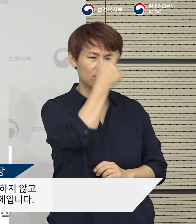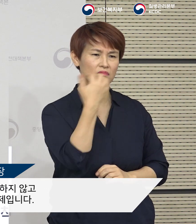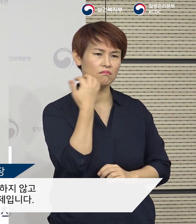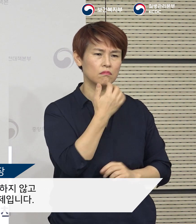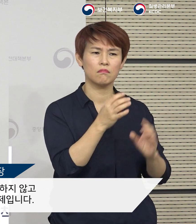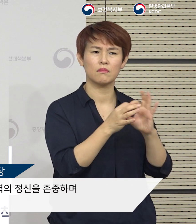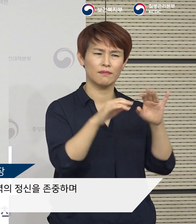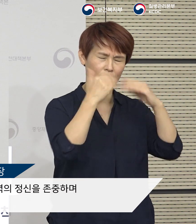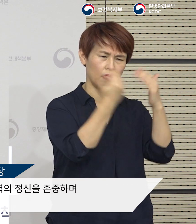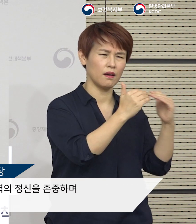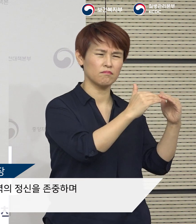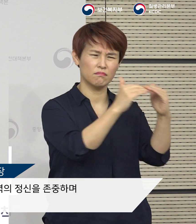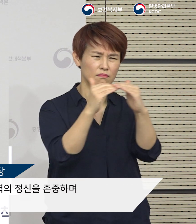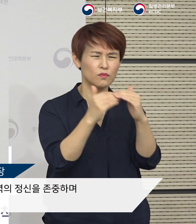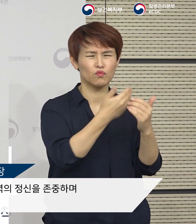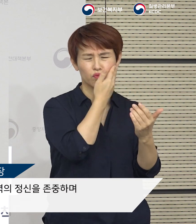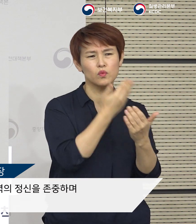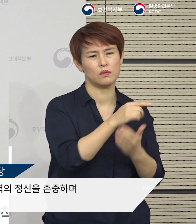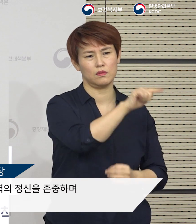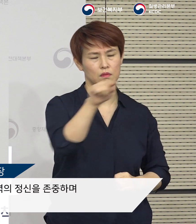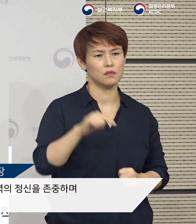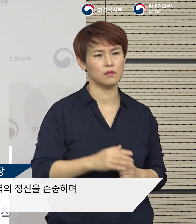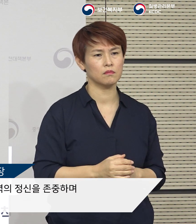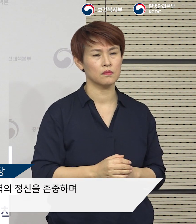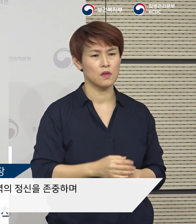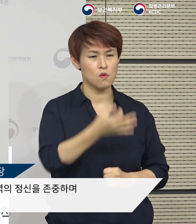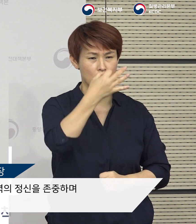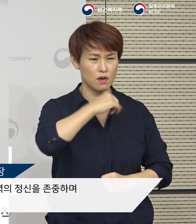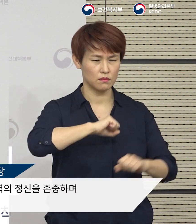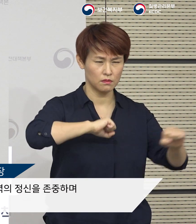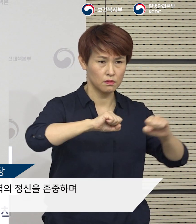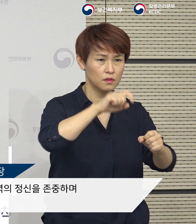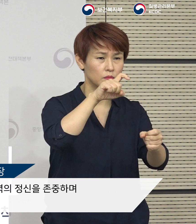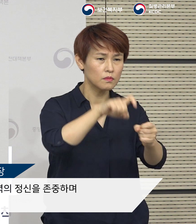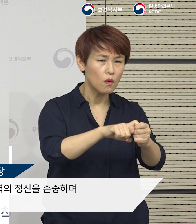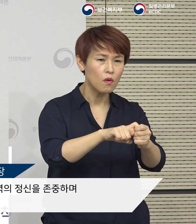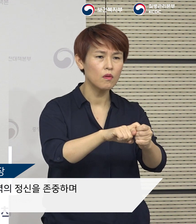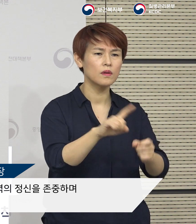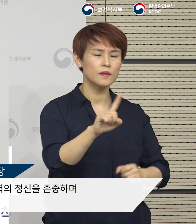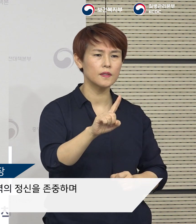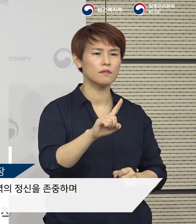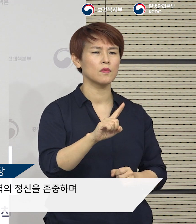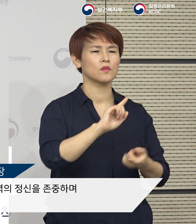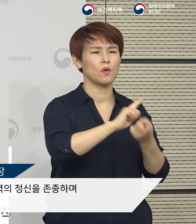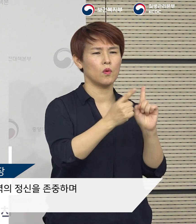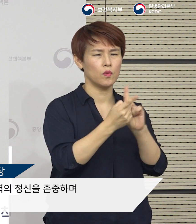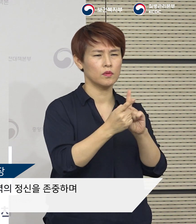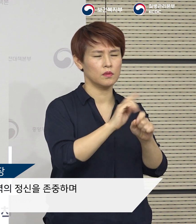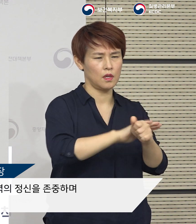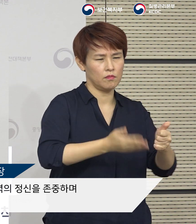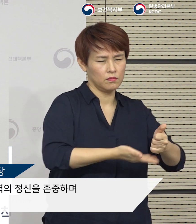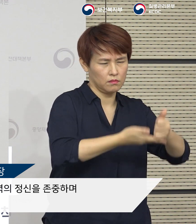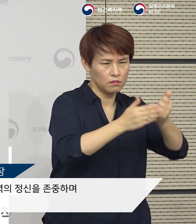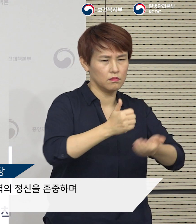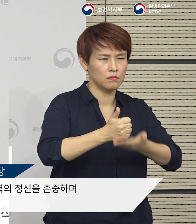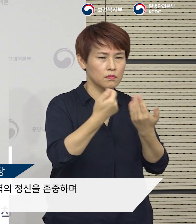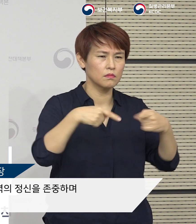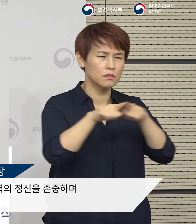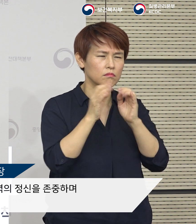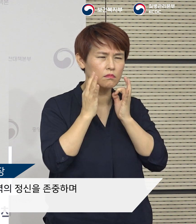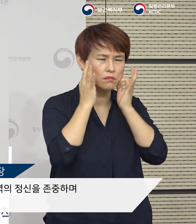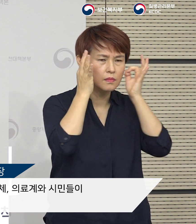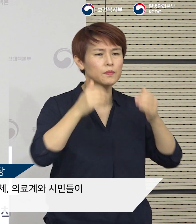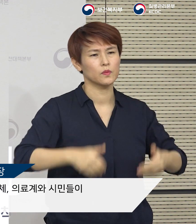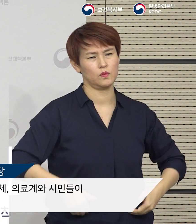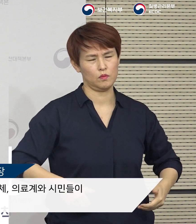지구적인 문제입니다. 이에 효과적으로 대응하기 위해서는 연대와 협력의 정신을 존중하며 다 함께 노력해야 함을